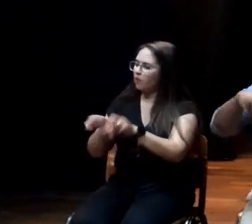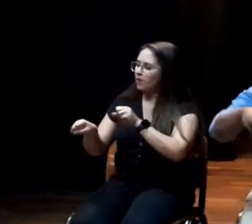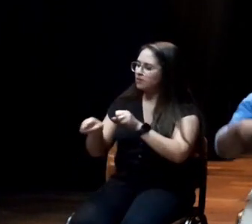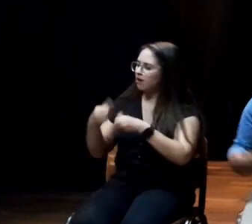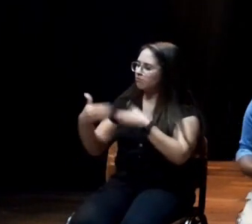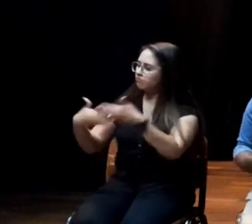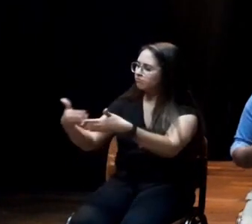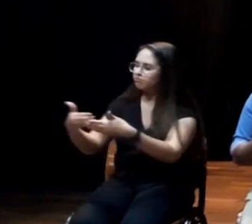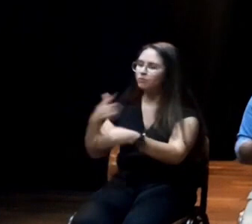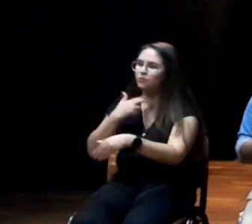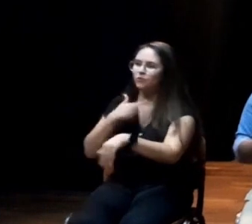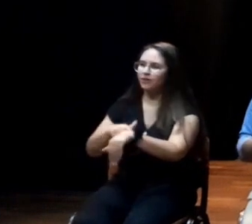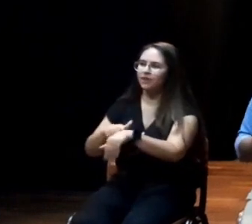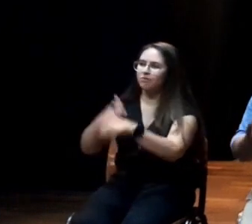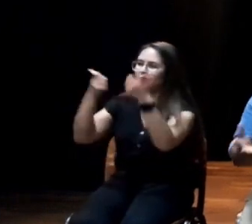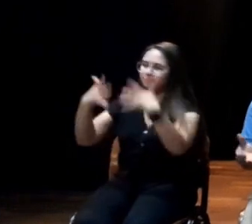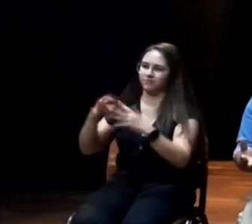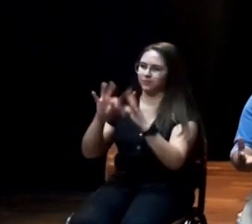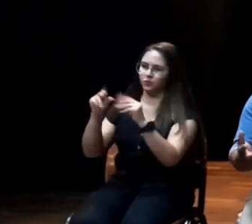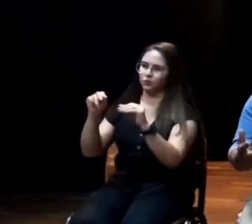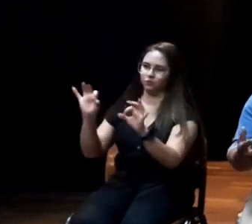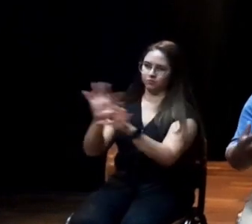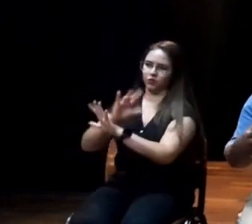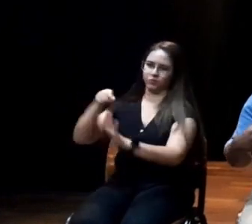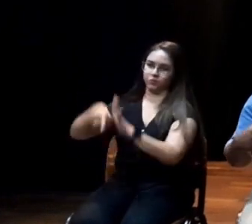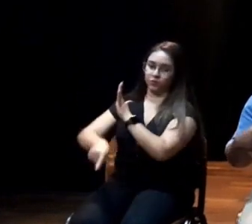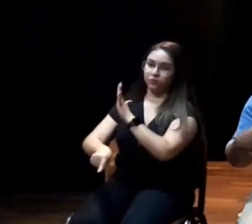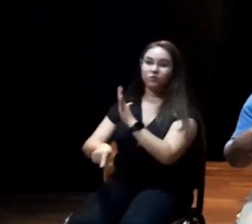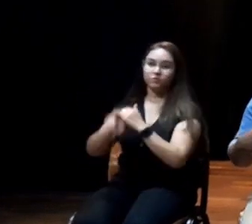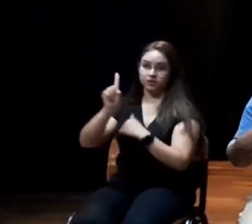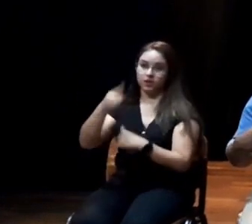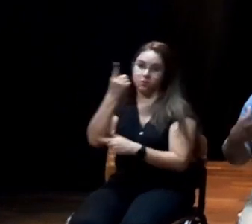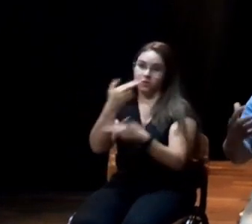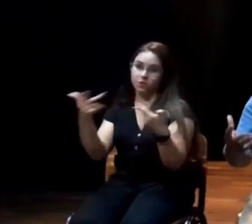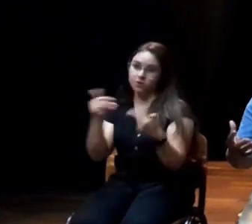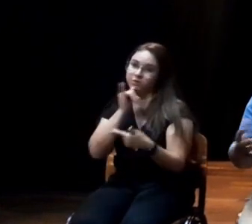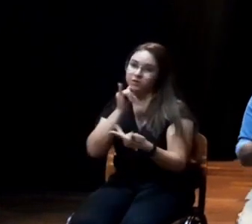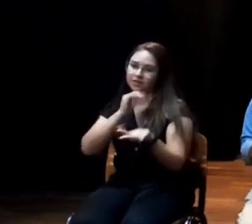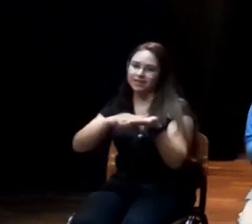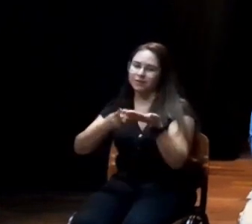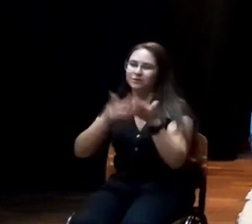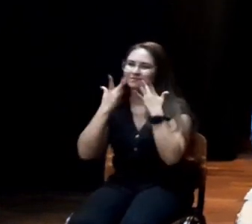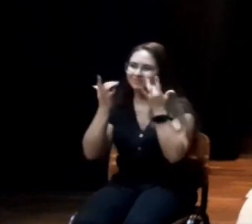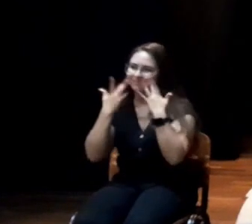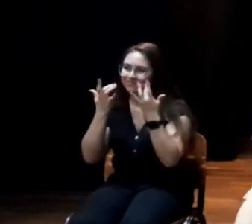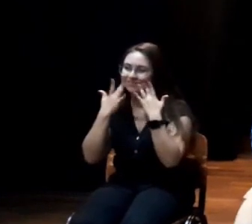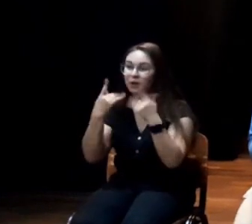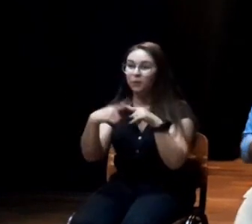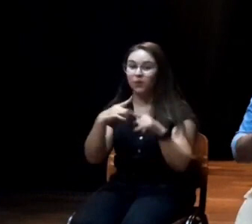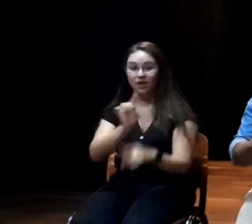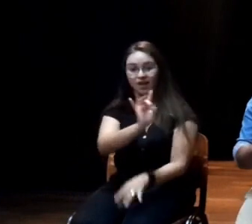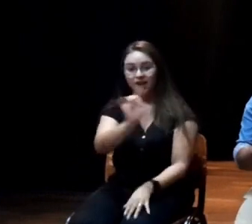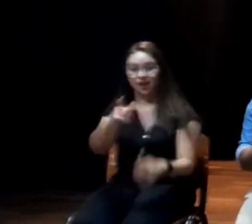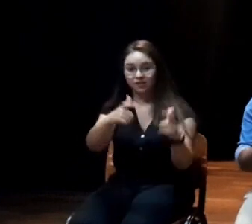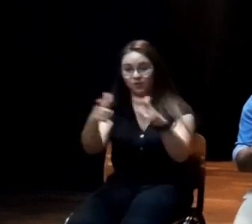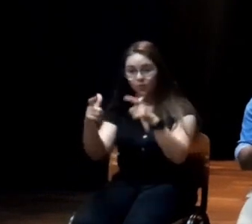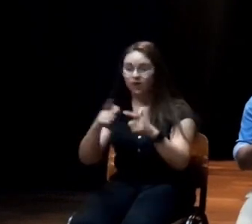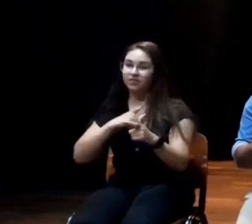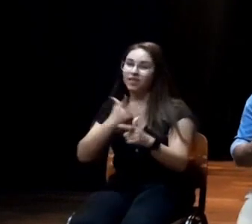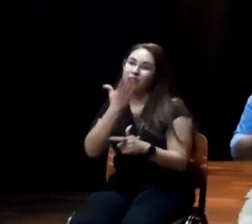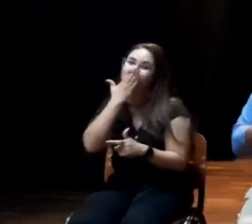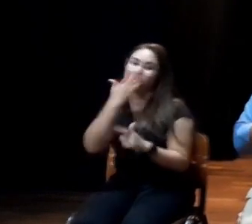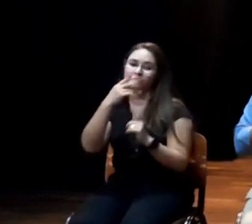intérprete, tradutor interno. E essa é uma delas, sabe? A tradução cênica. Porque, assim, cada lugar tem um tipo de